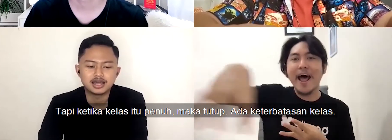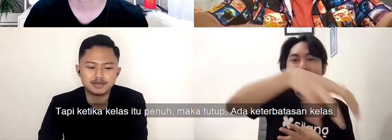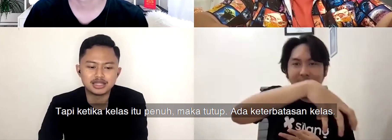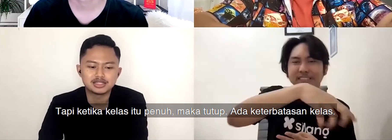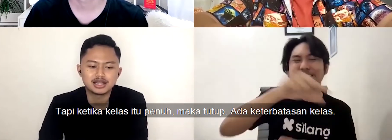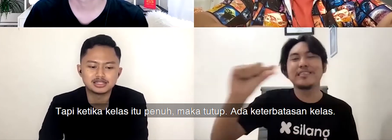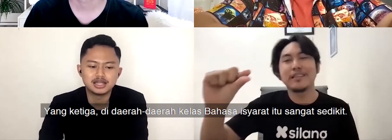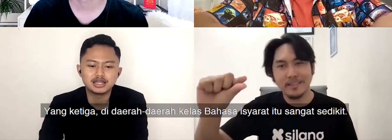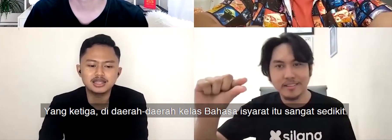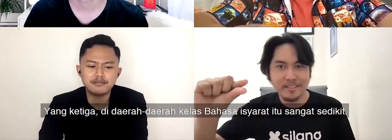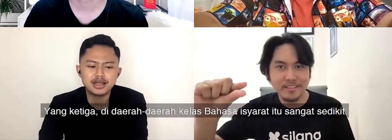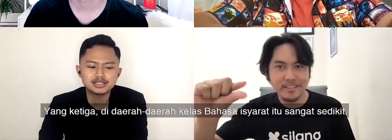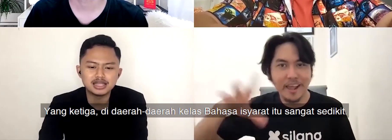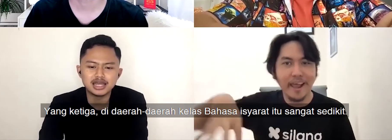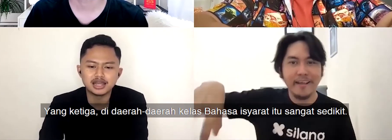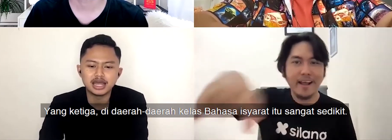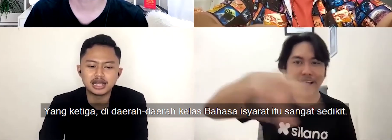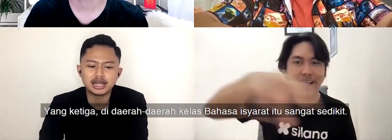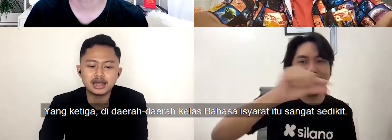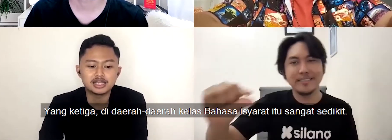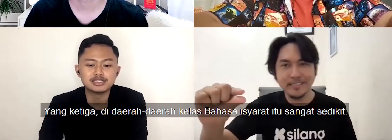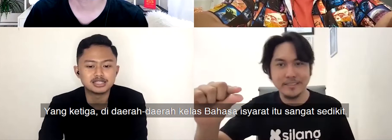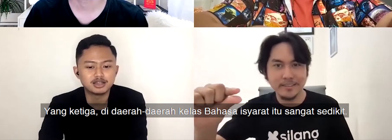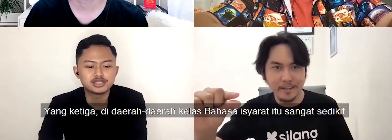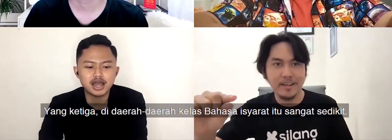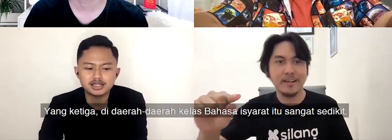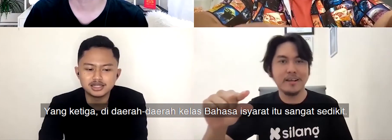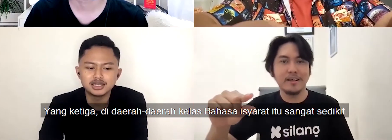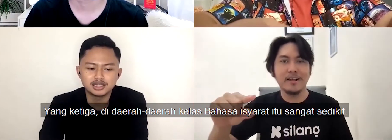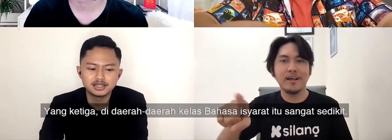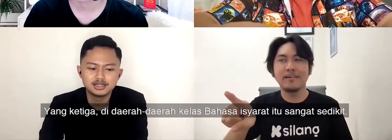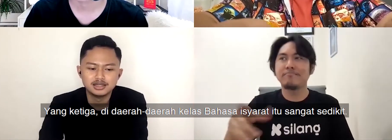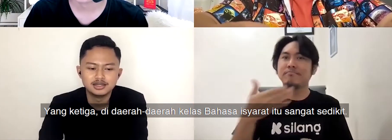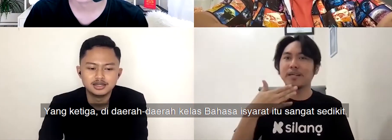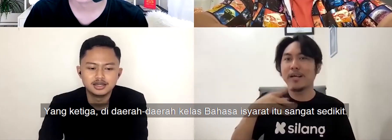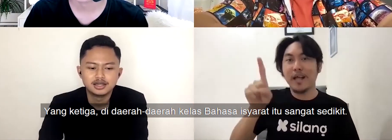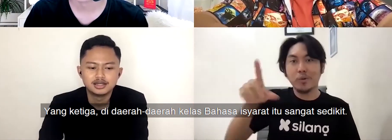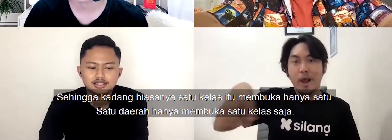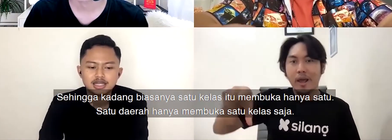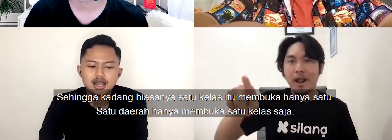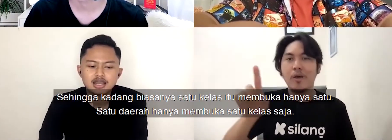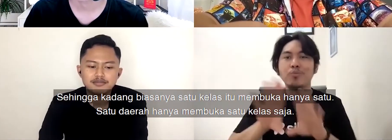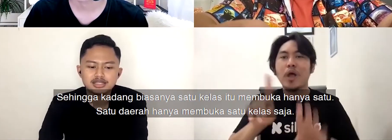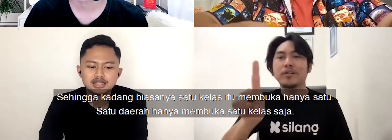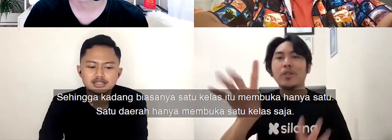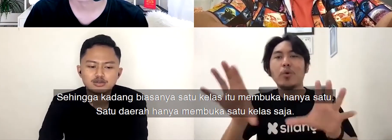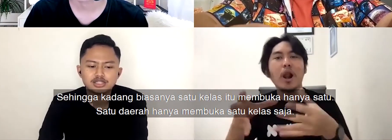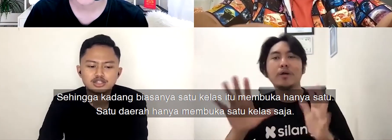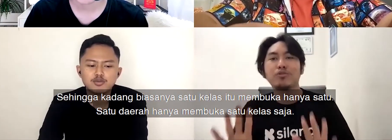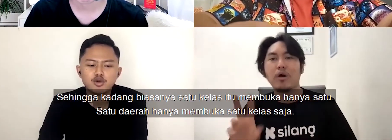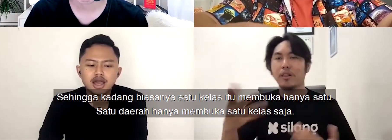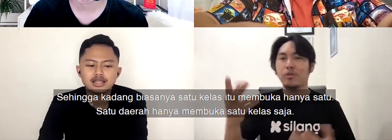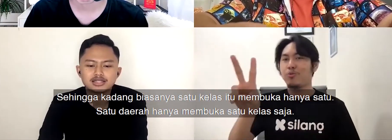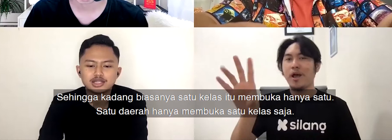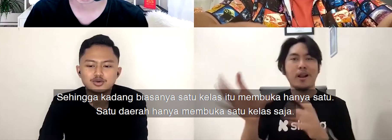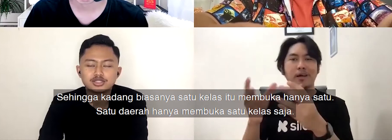keterbatasan banyak sangat sedikit sehingga kadang biasanya satu